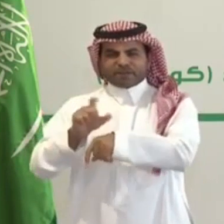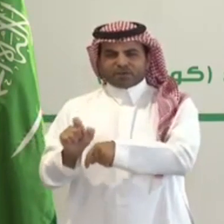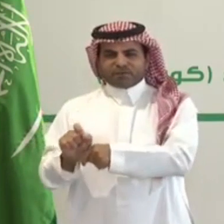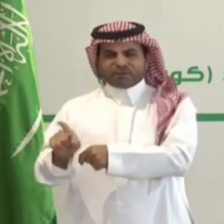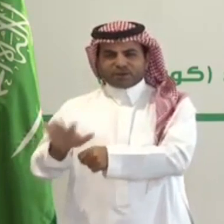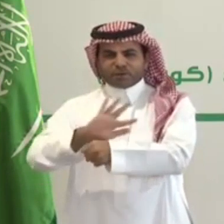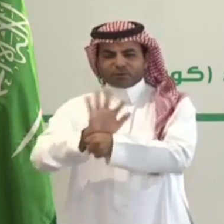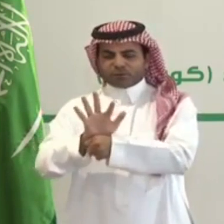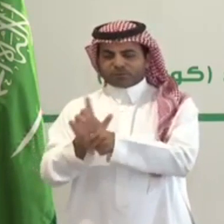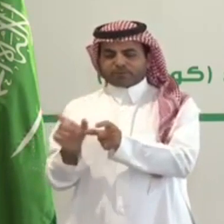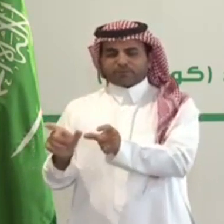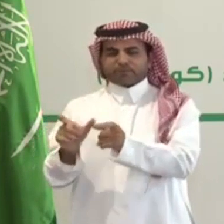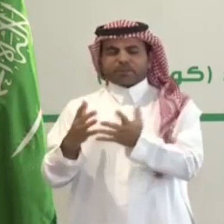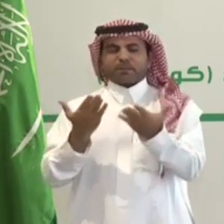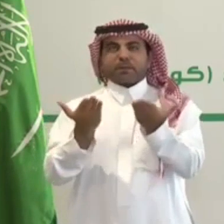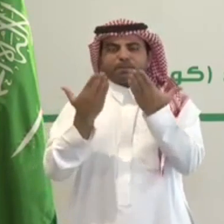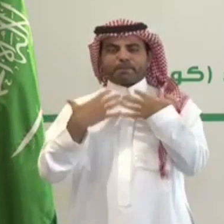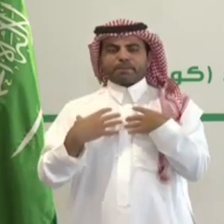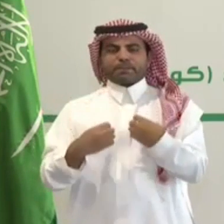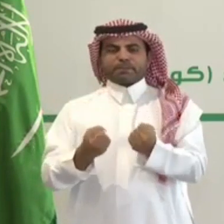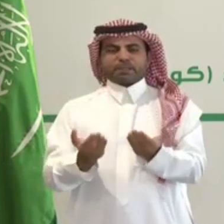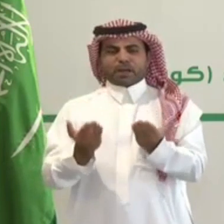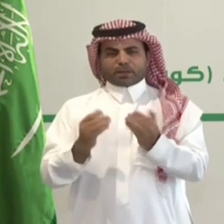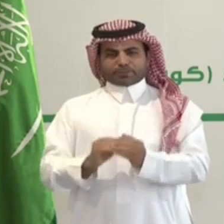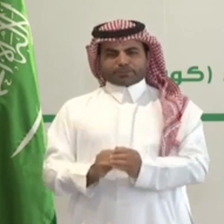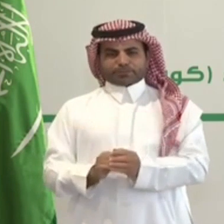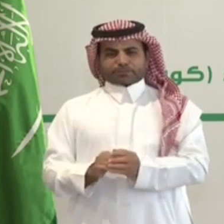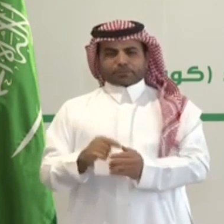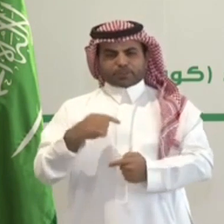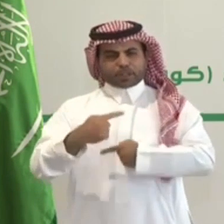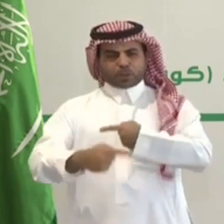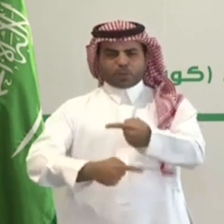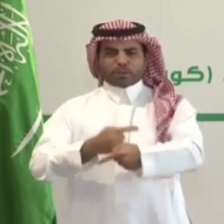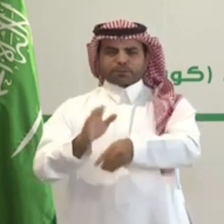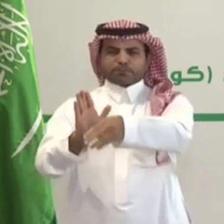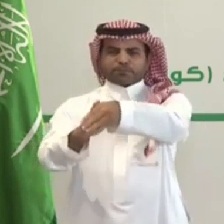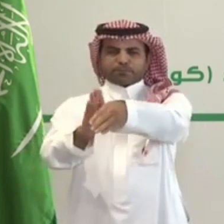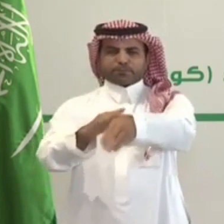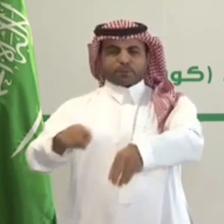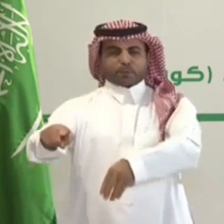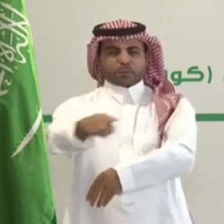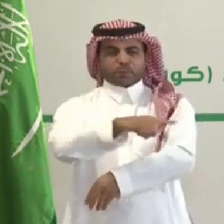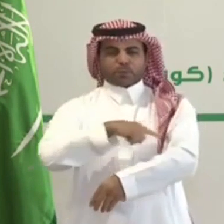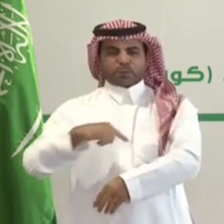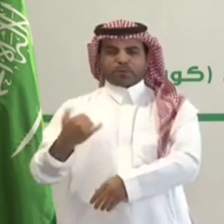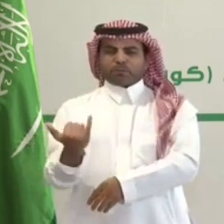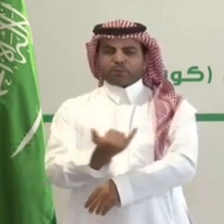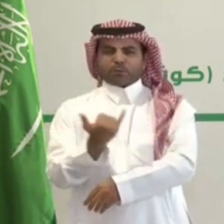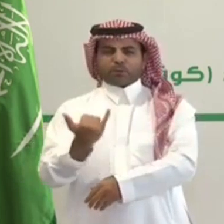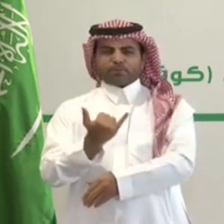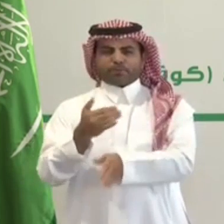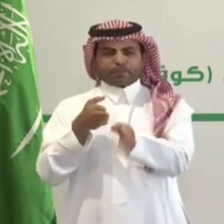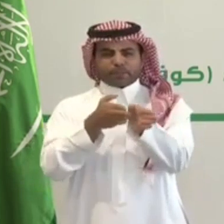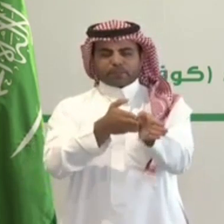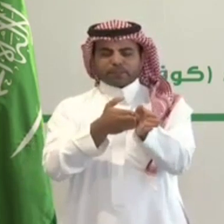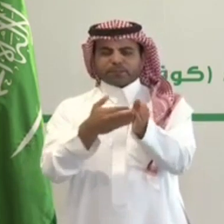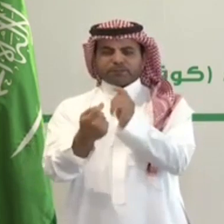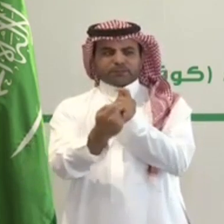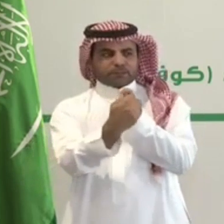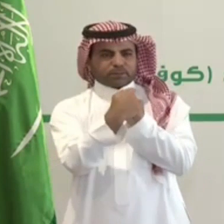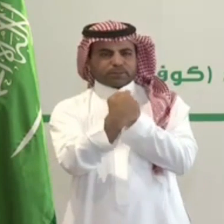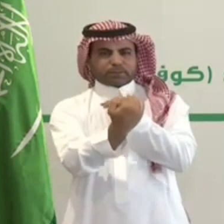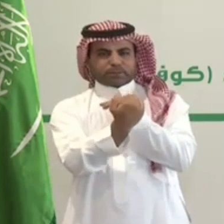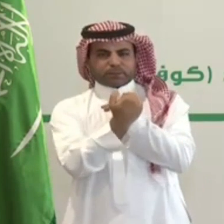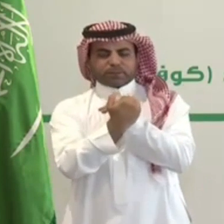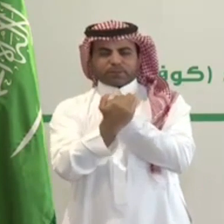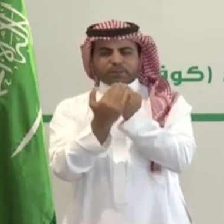الفيروس السلامة والشفاء والعافية. نواصل التأكيد للجميع بأهمية التقيد بالنصائح